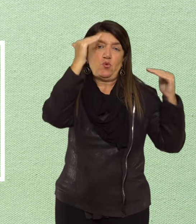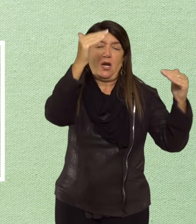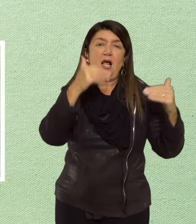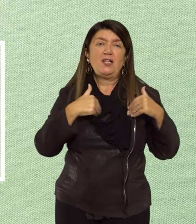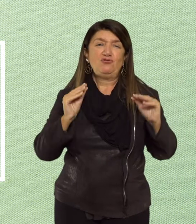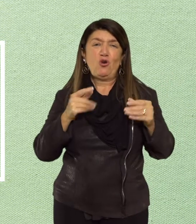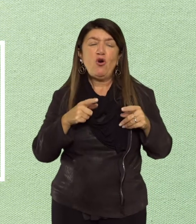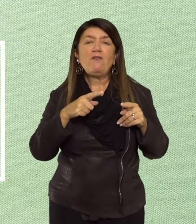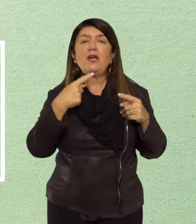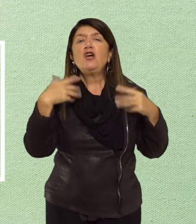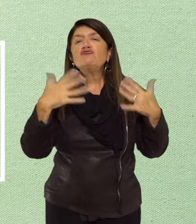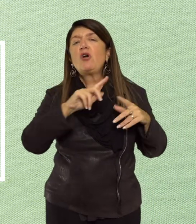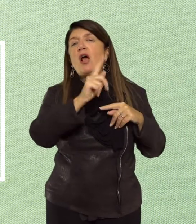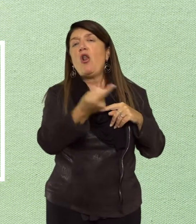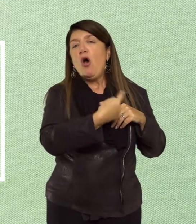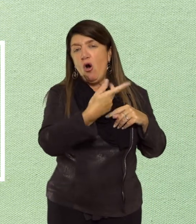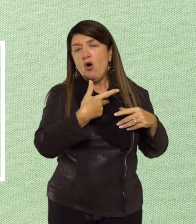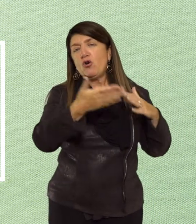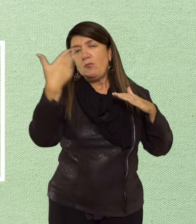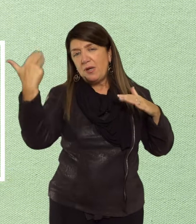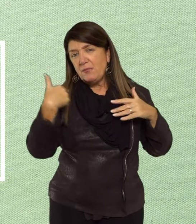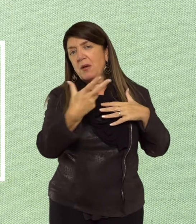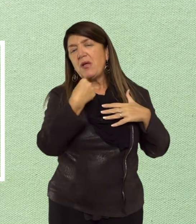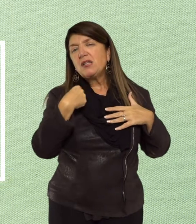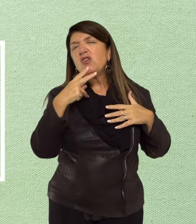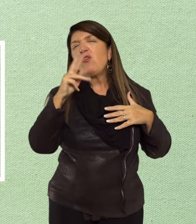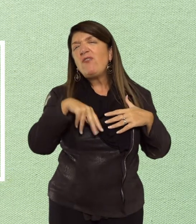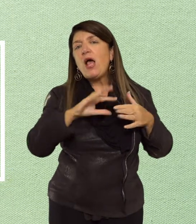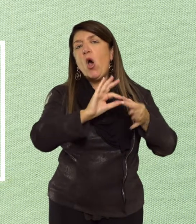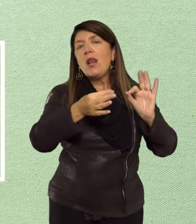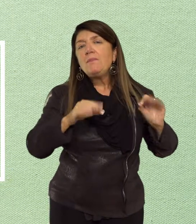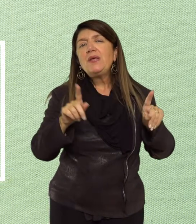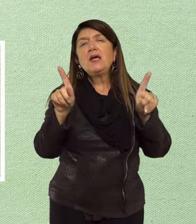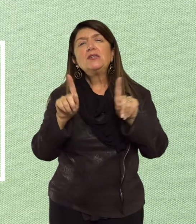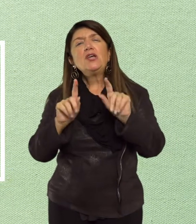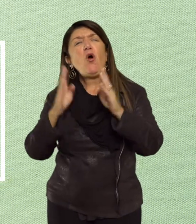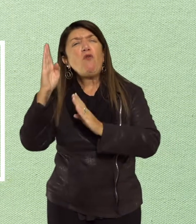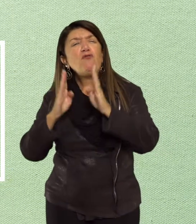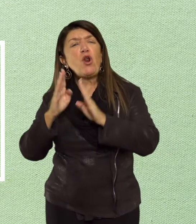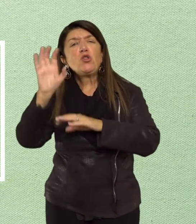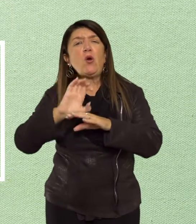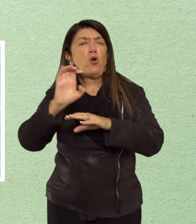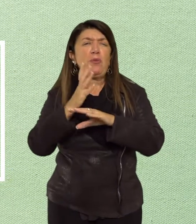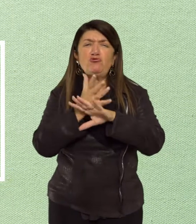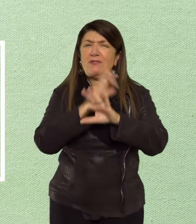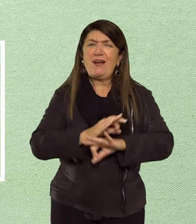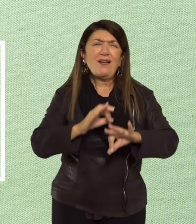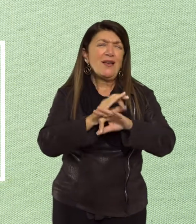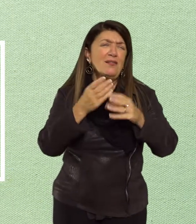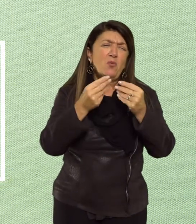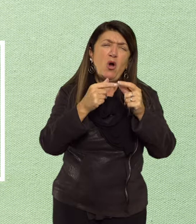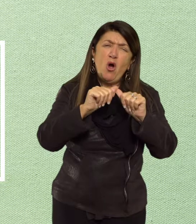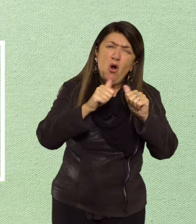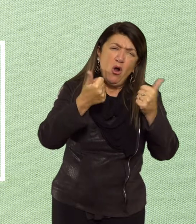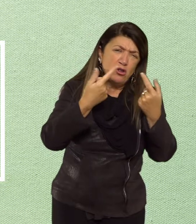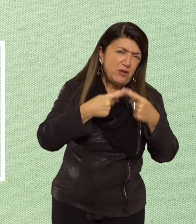gara completamente diversa, che non c'entrava niente con un europeo, un mondiale. Ma io non mi ero data